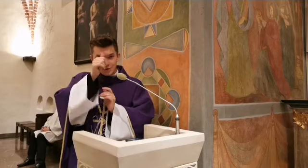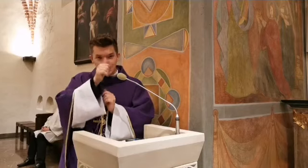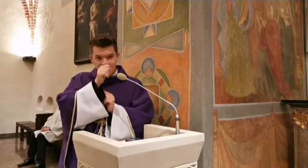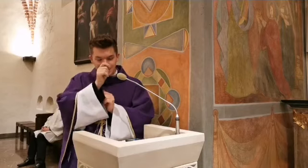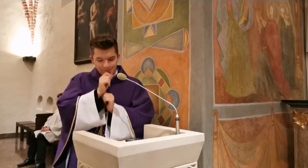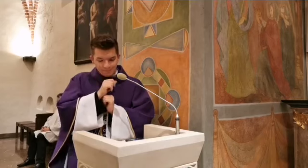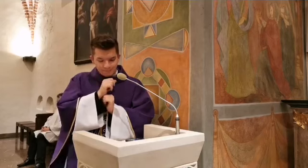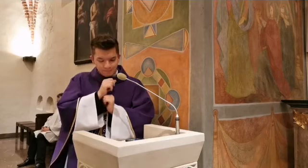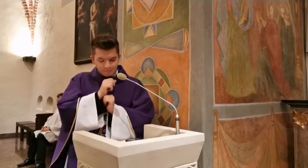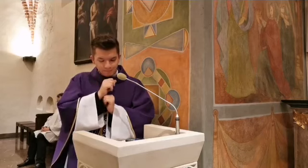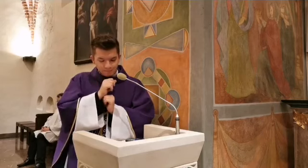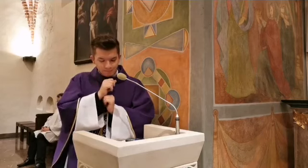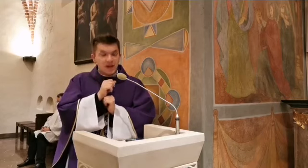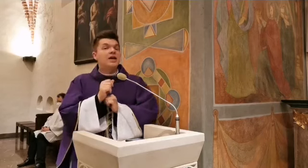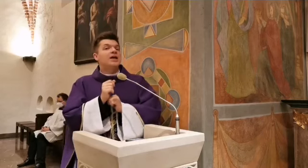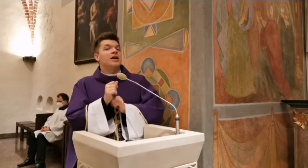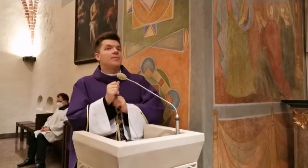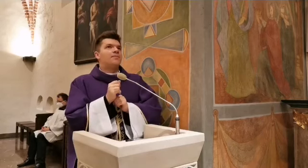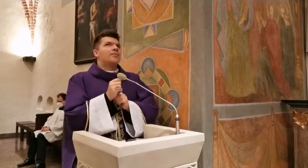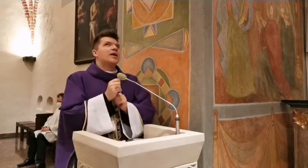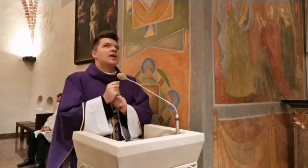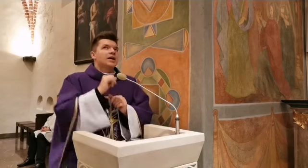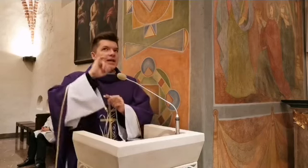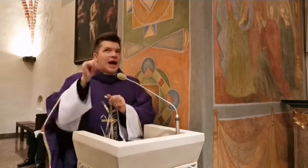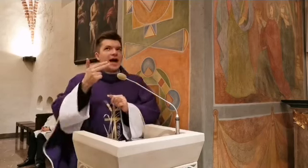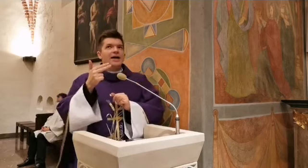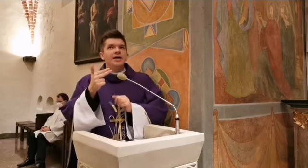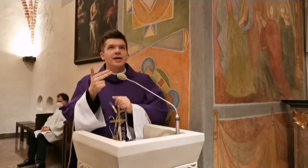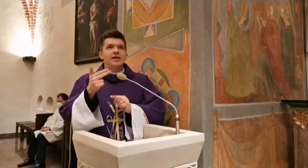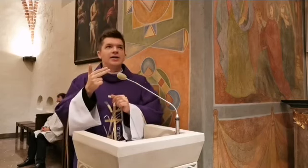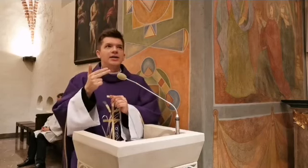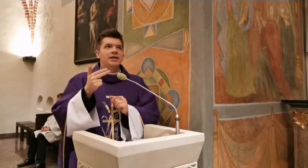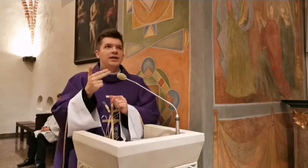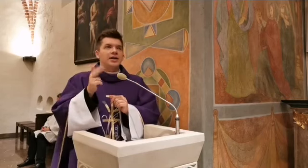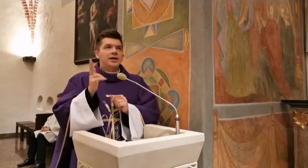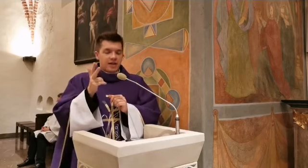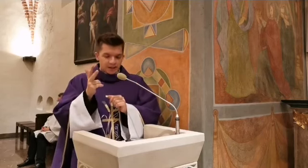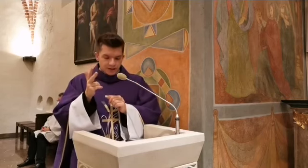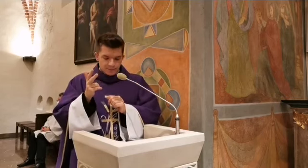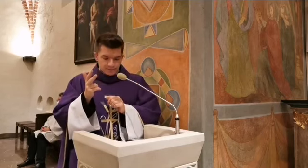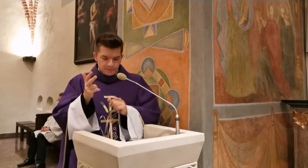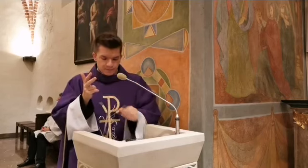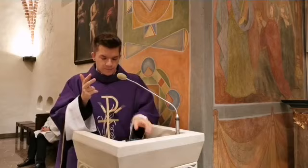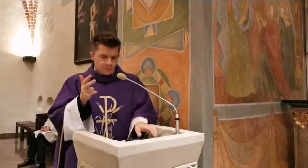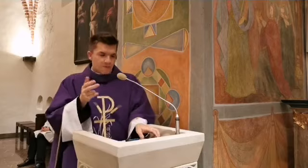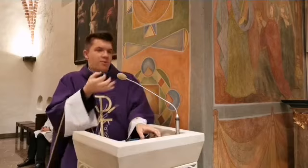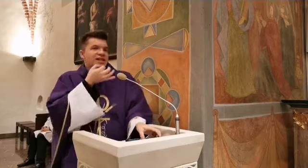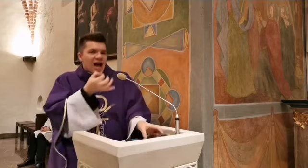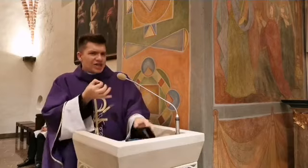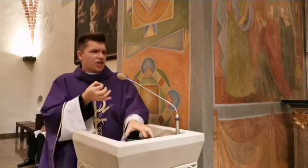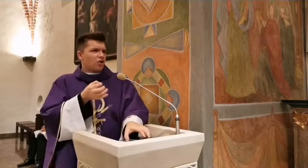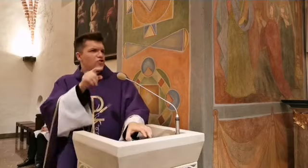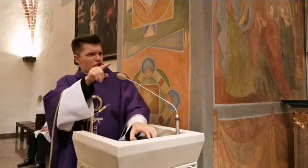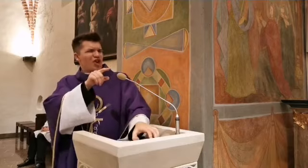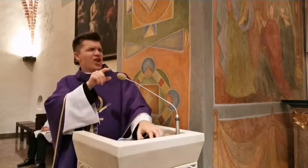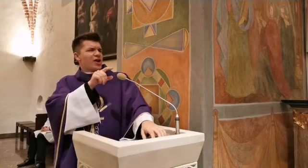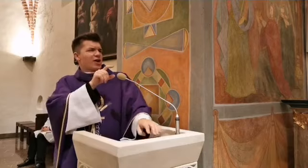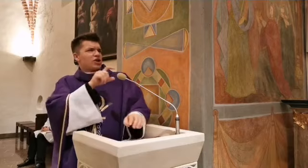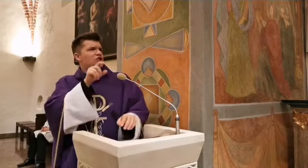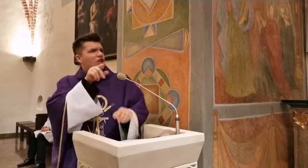Jezusa Chrystusa. I Jan, kiedy pytali się